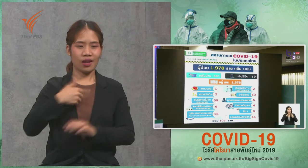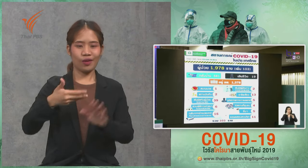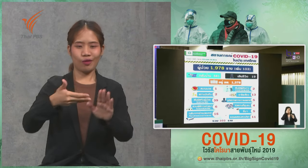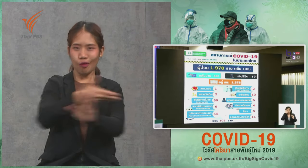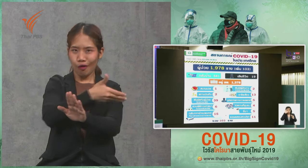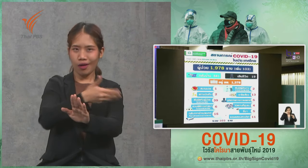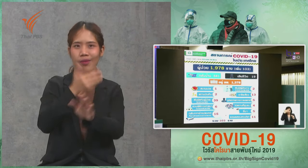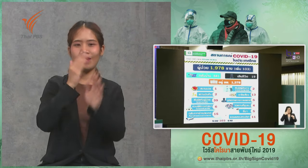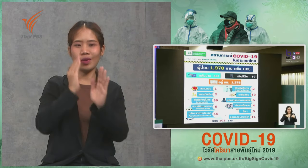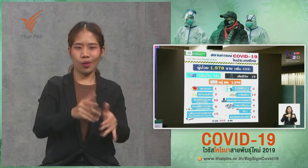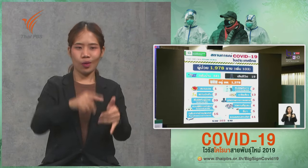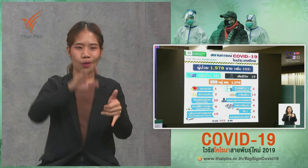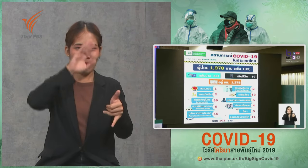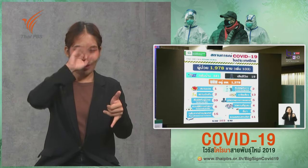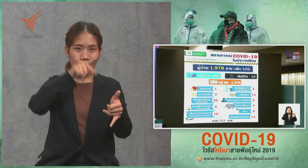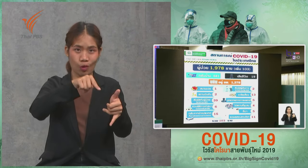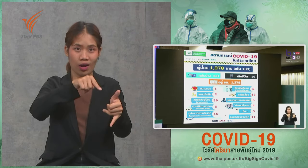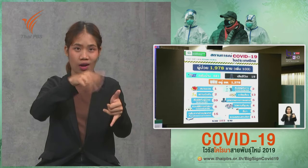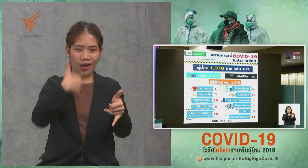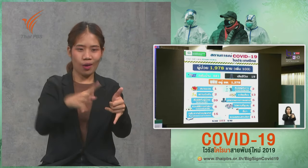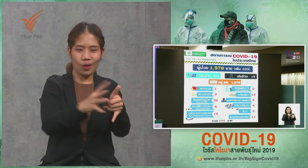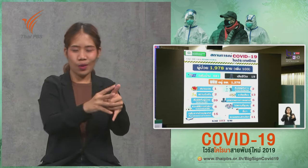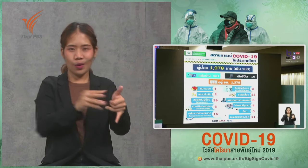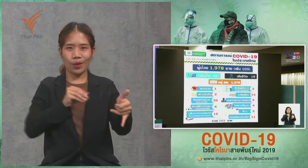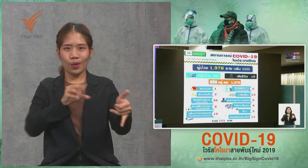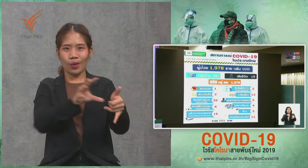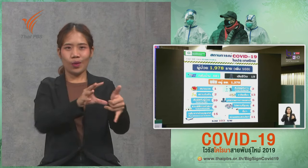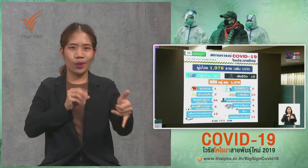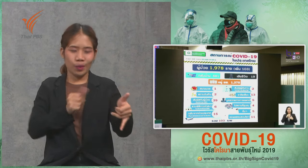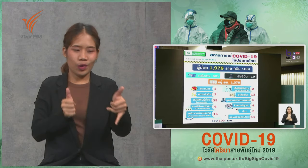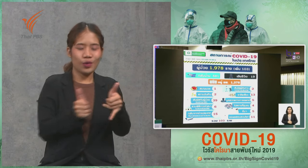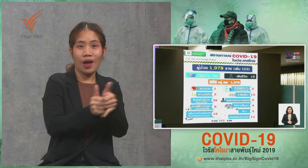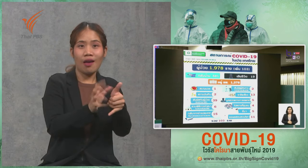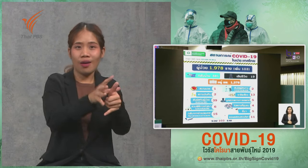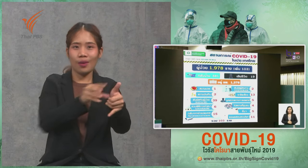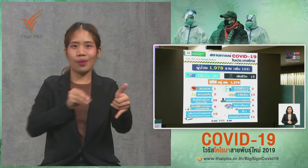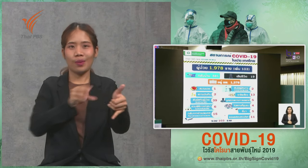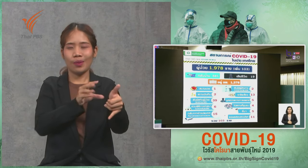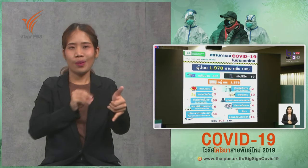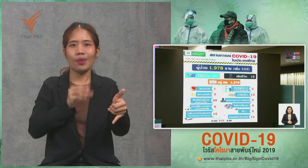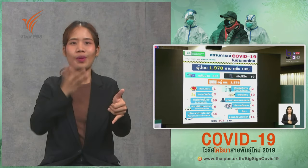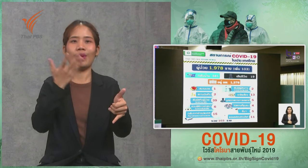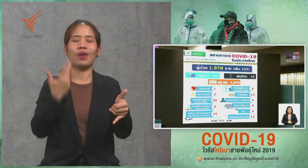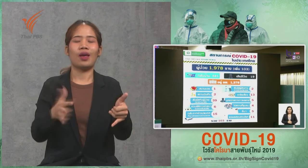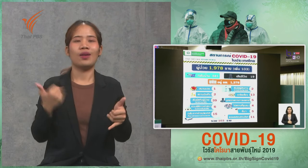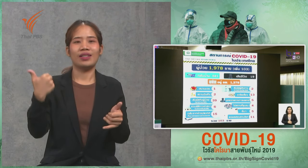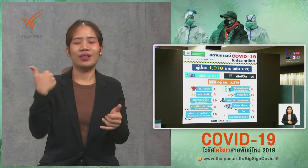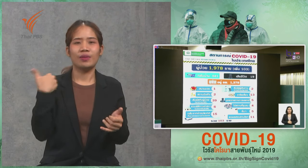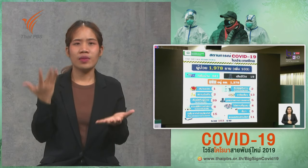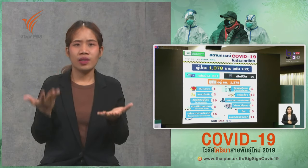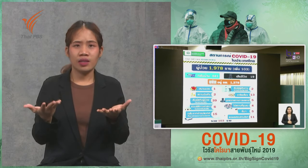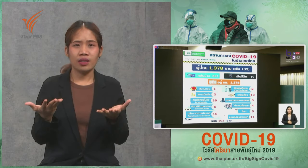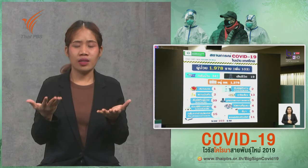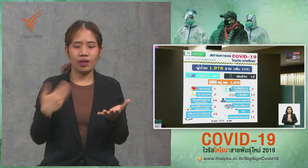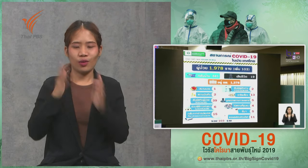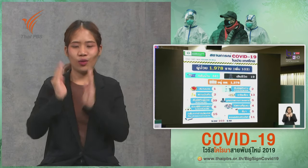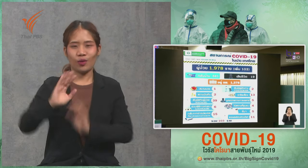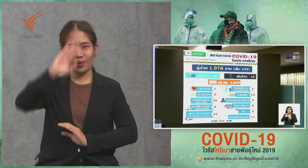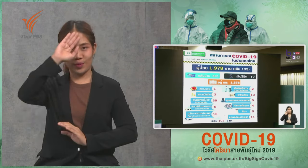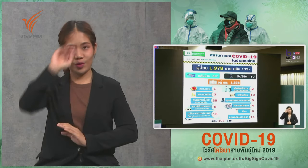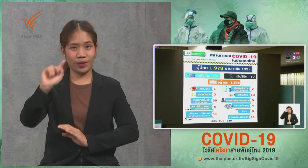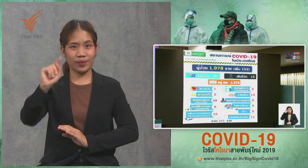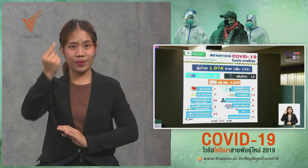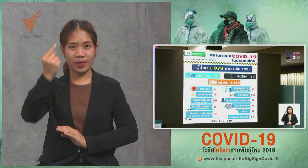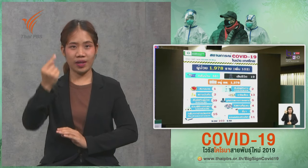ยคนเดิมที่เคยมีการสอบสวนโรคไปก่อนหน้านี้แล้วในขณะเดียวกันก็จะมีผู้ป่วยใหม่นะครับ